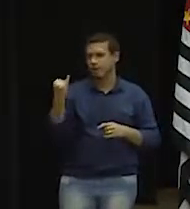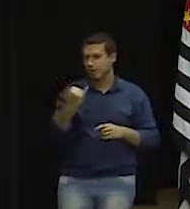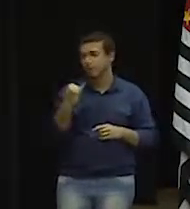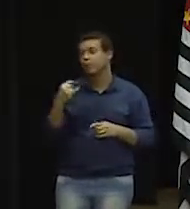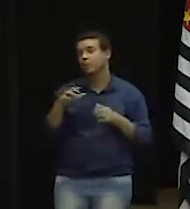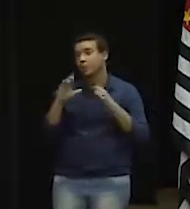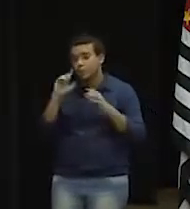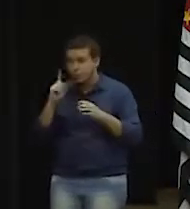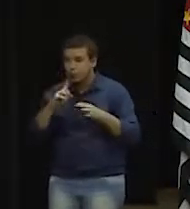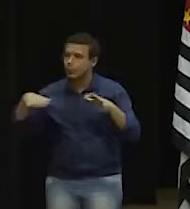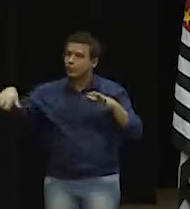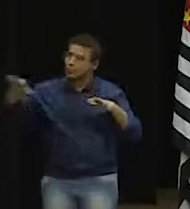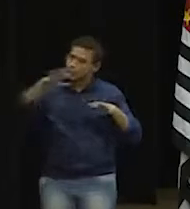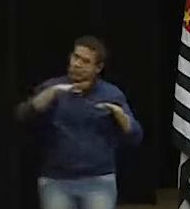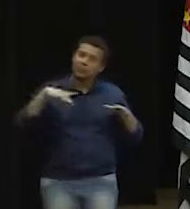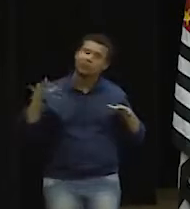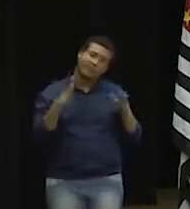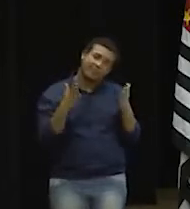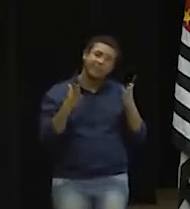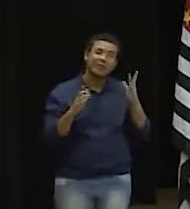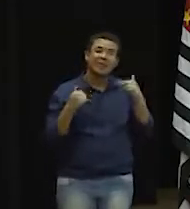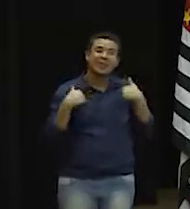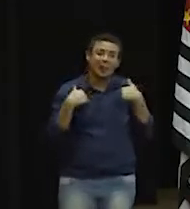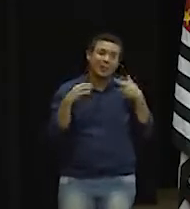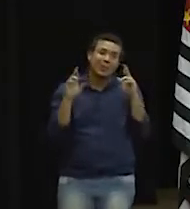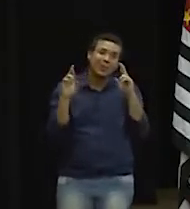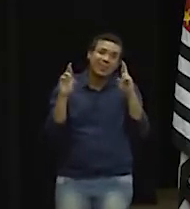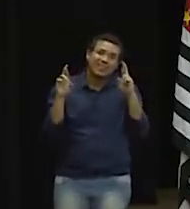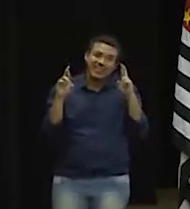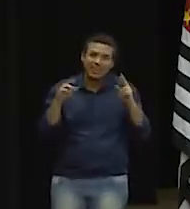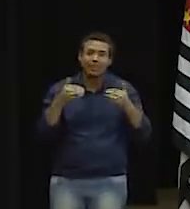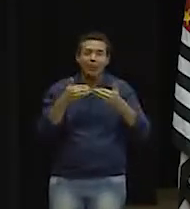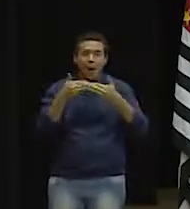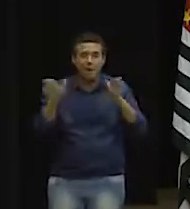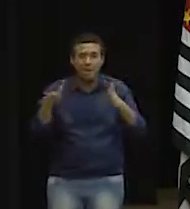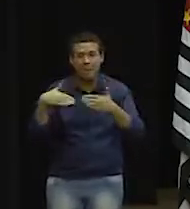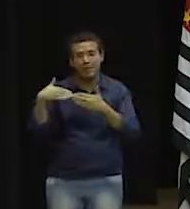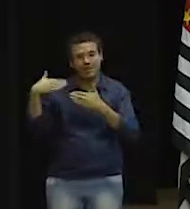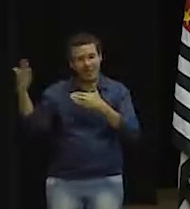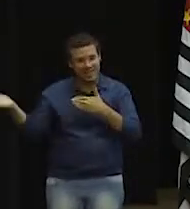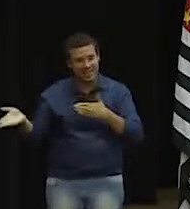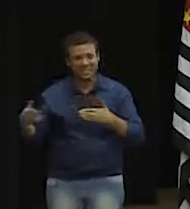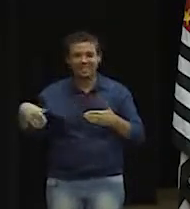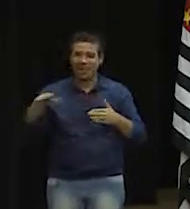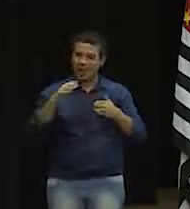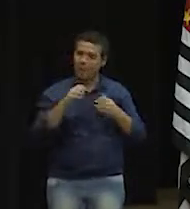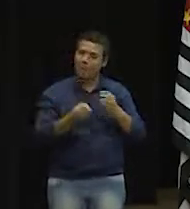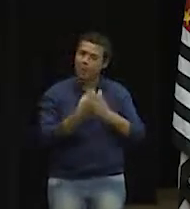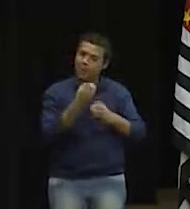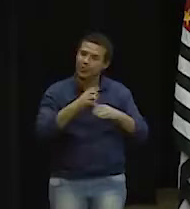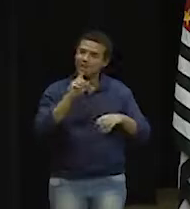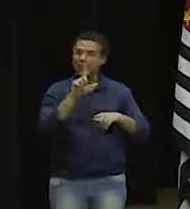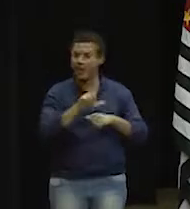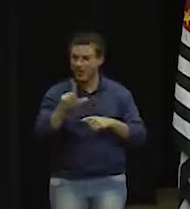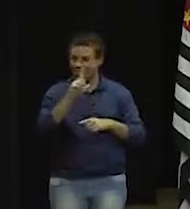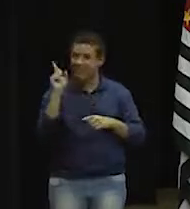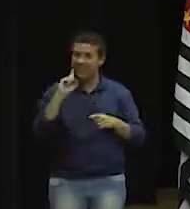urgentemente, é muito importante para os surdos. Então, eu desejo muito, eu pretendo abrir